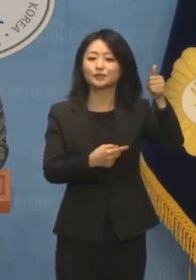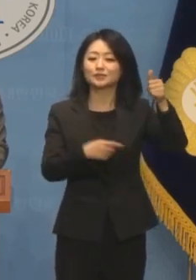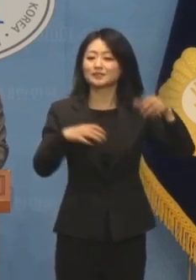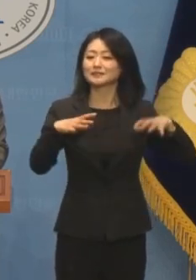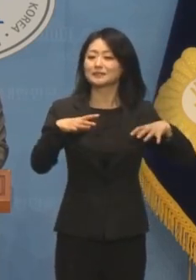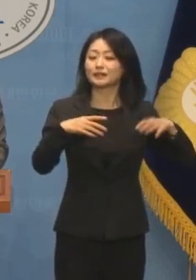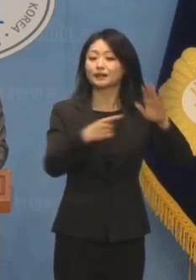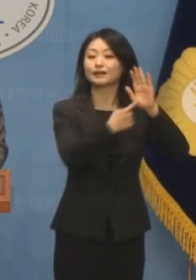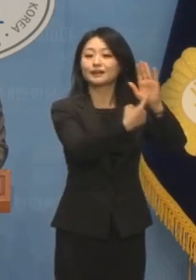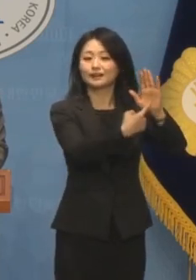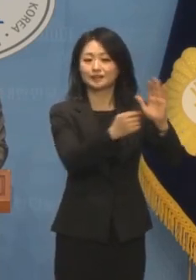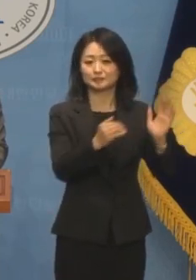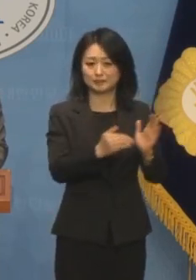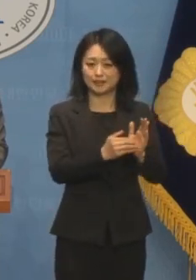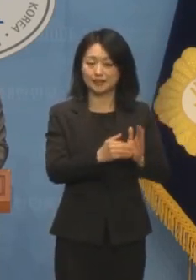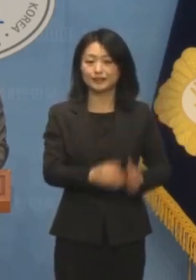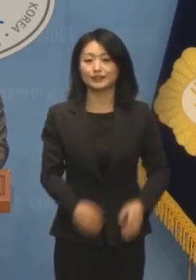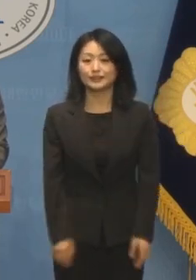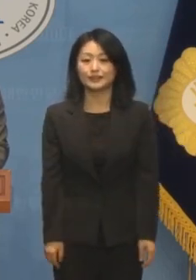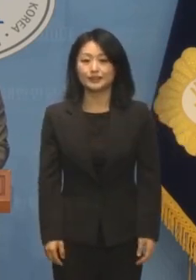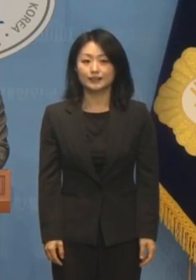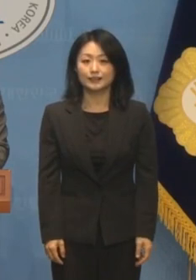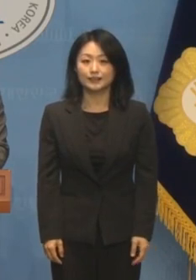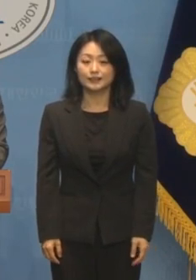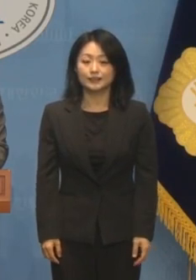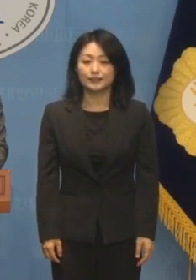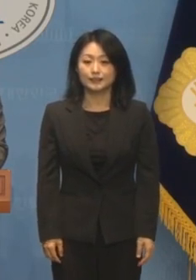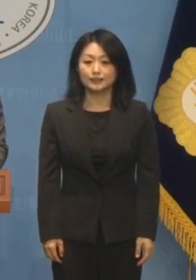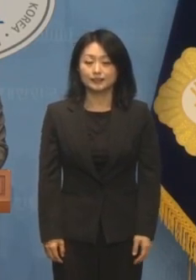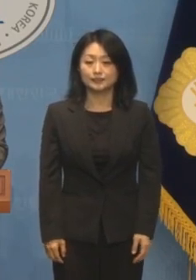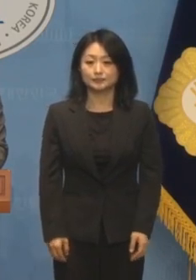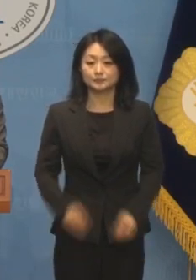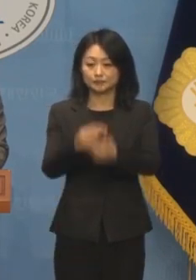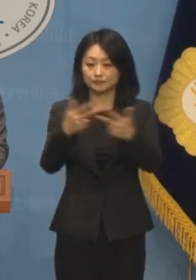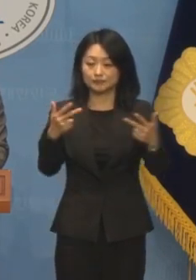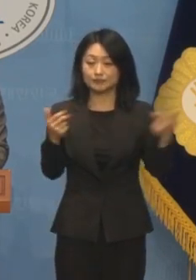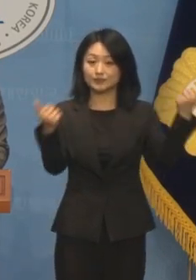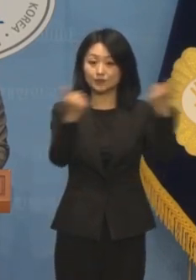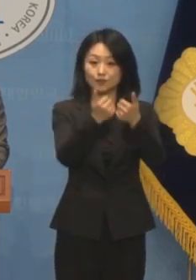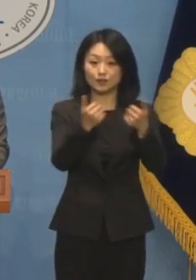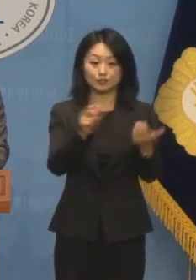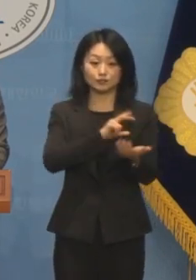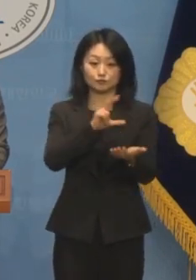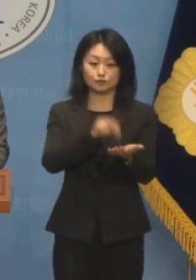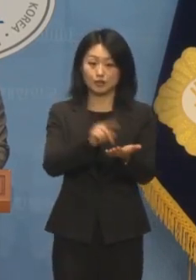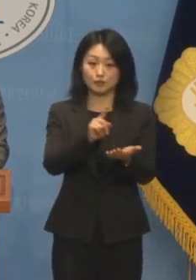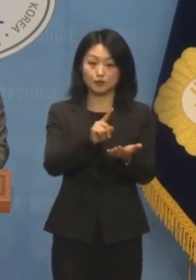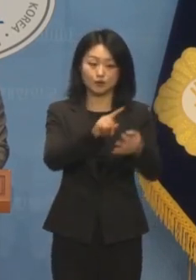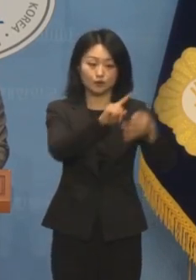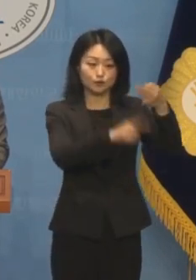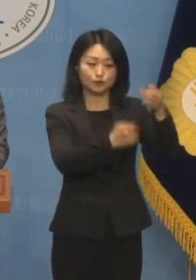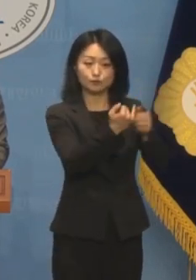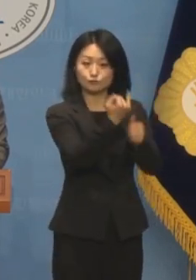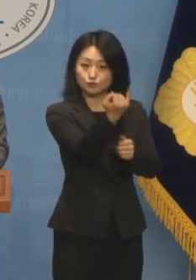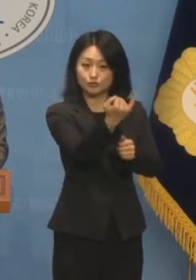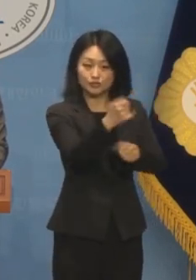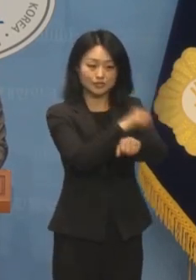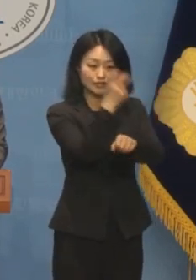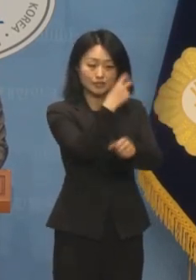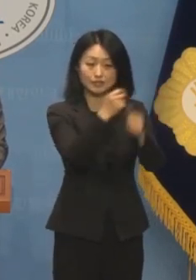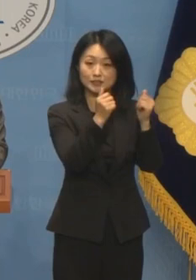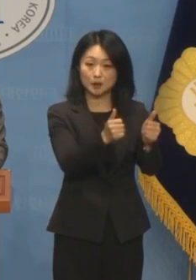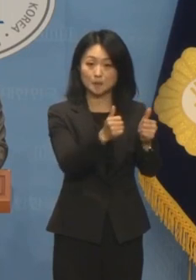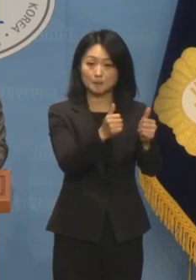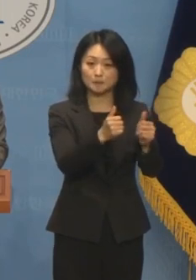다시 한번 확인시켜 주었습니다. 영수회담의 주요 의제였던 김건희 여사 특검은